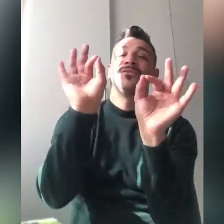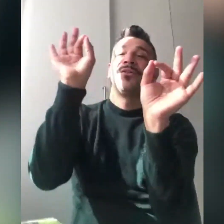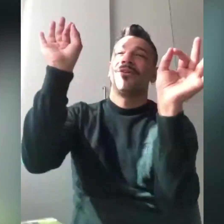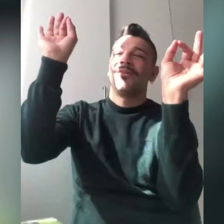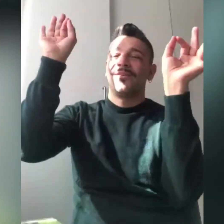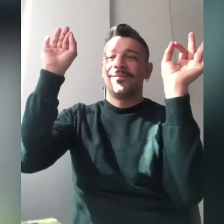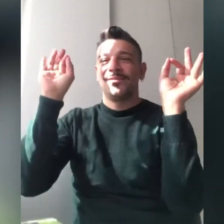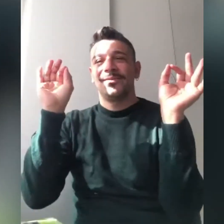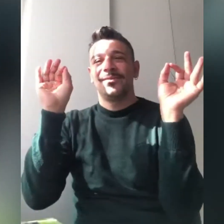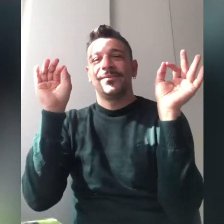meraviglioso.